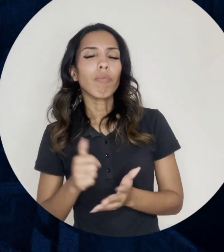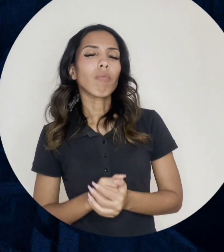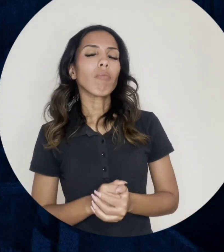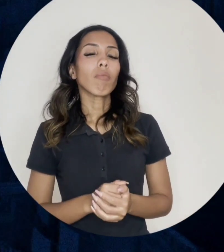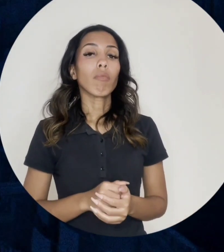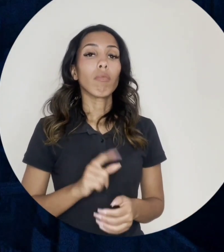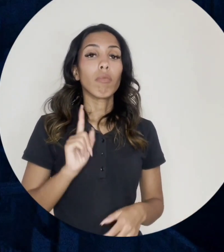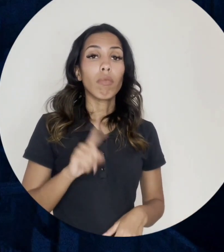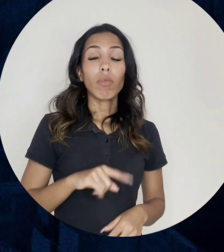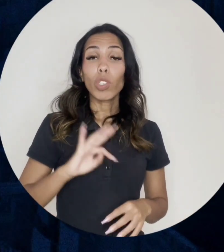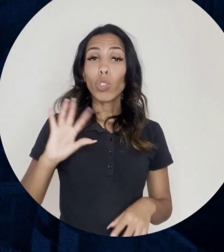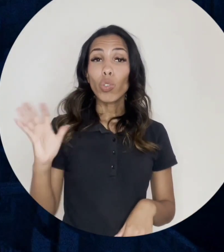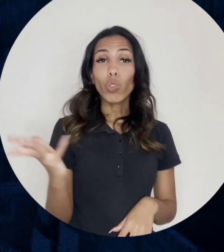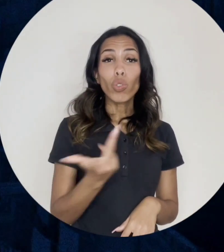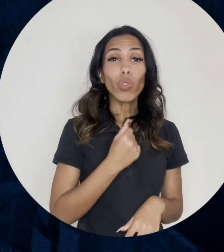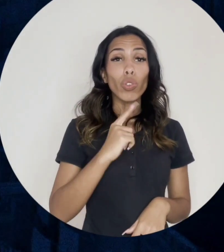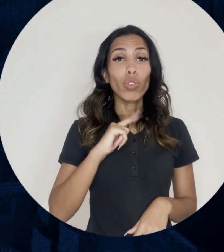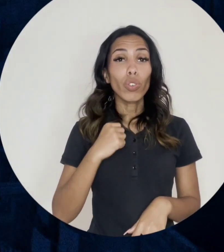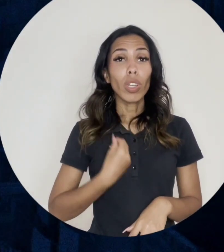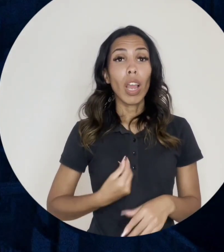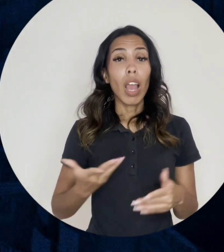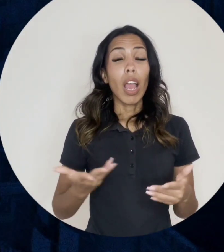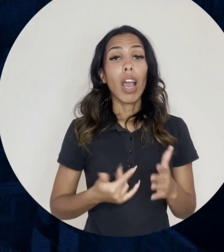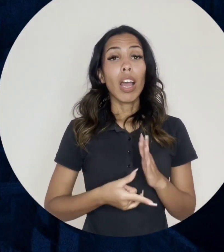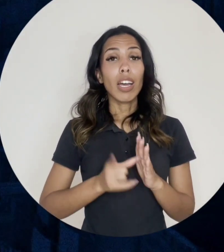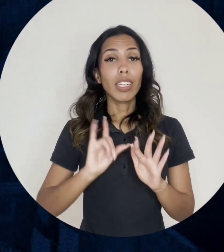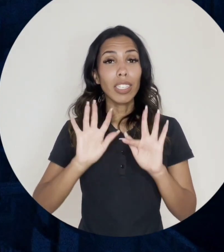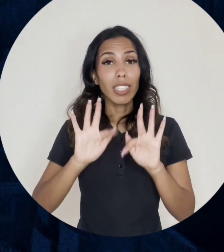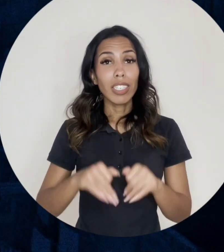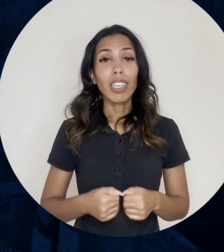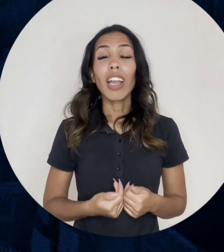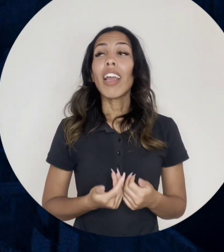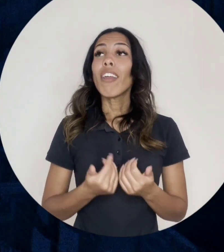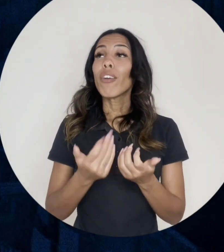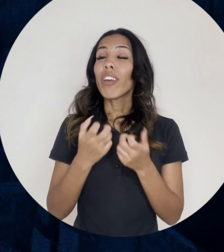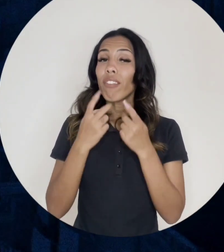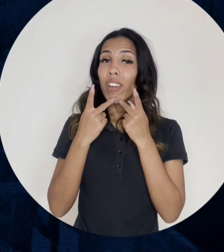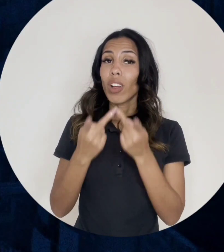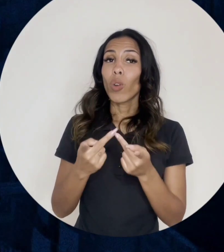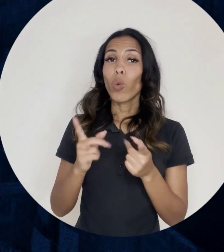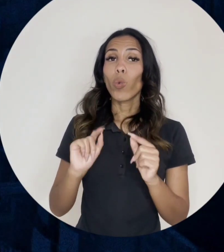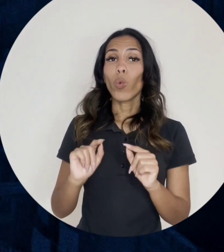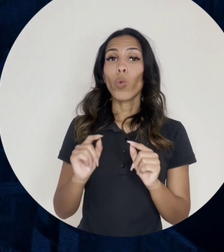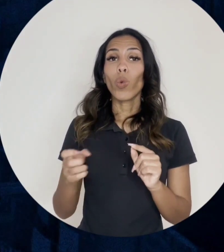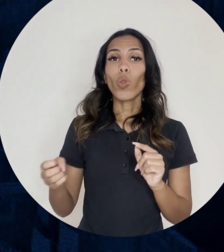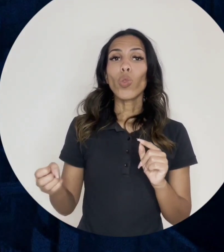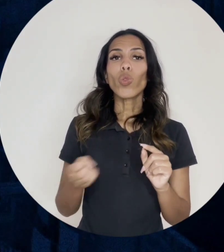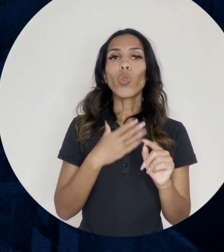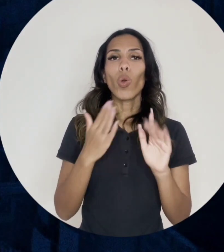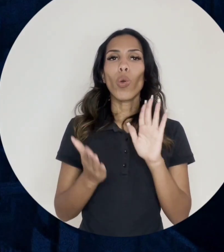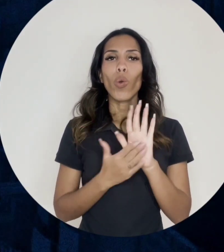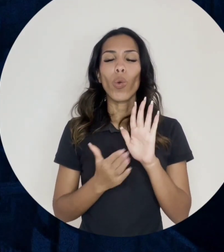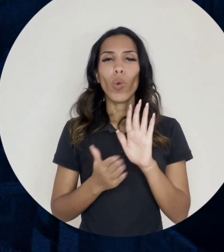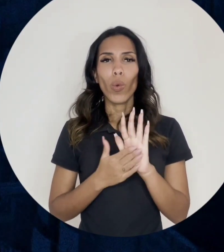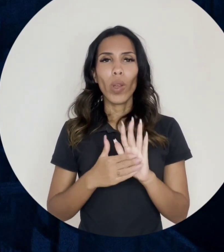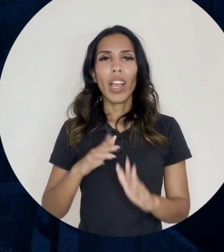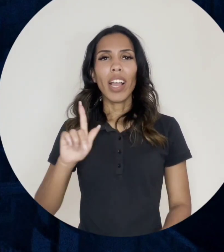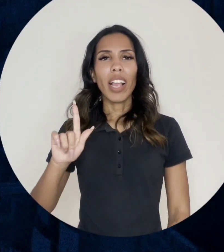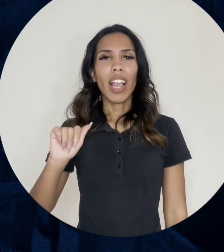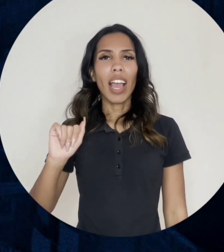faixas, tudo. Bom, Ritinha, antes da gente encerrar, eu gostaria que você falasse um pouco da nova pauta do GAESPA, que é a moradia